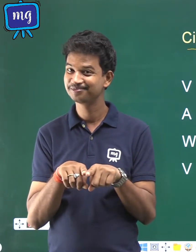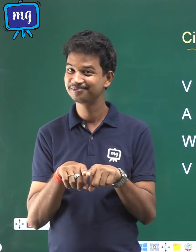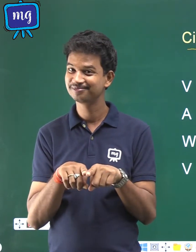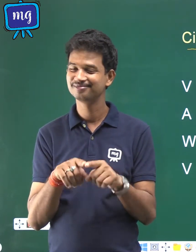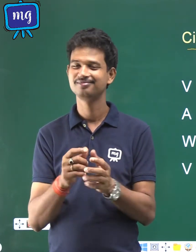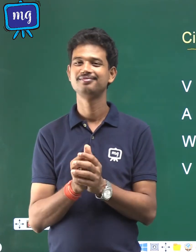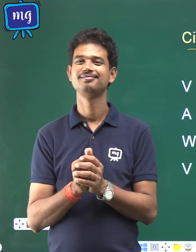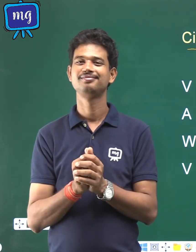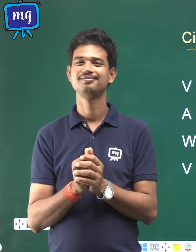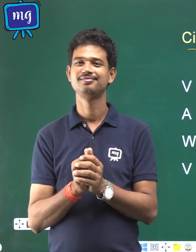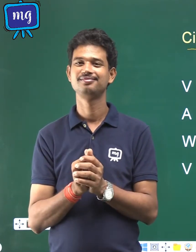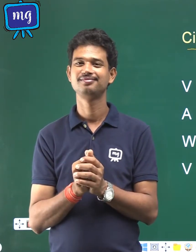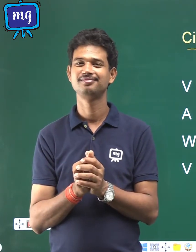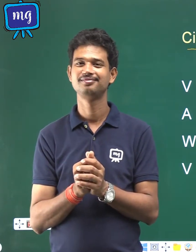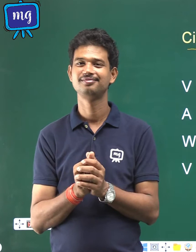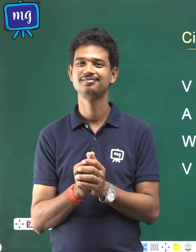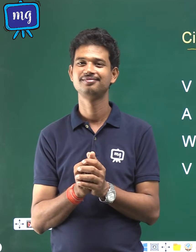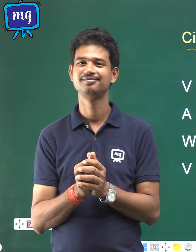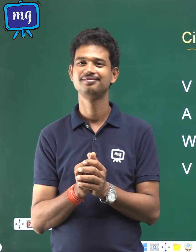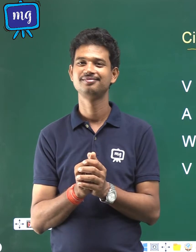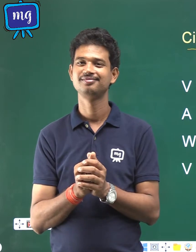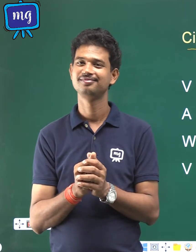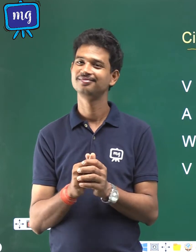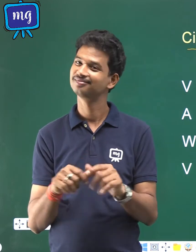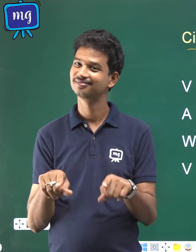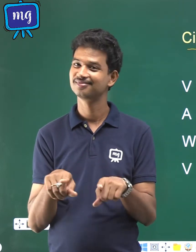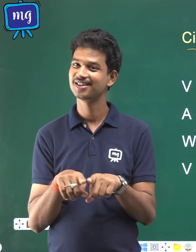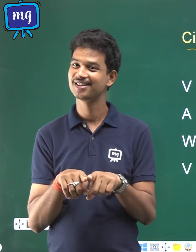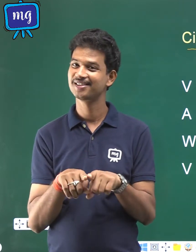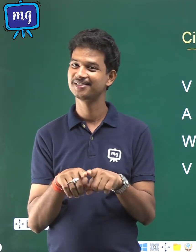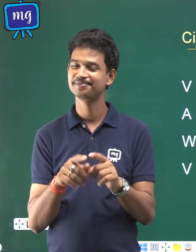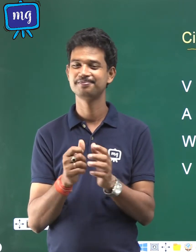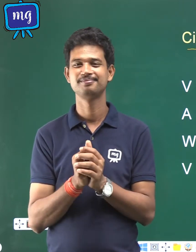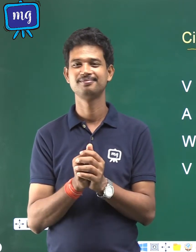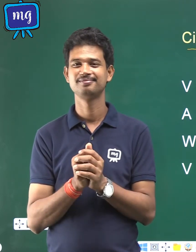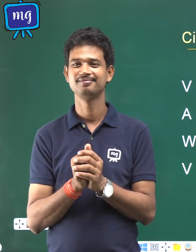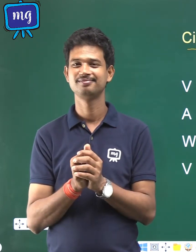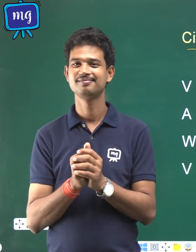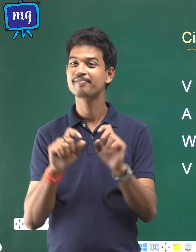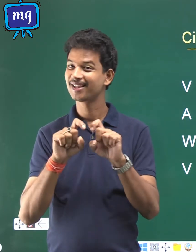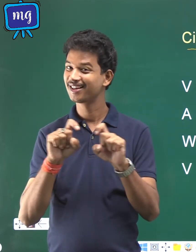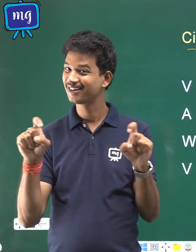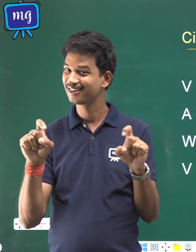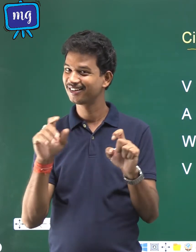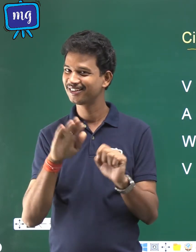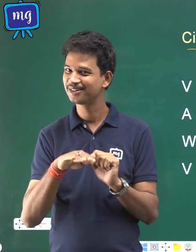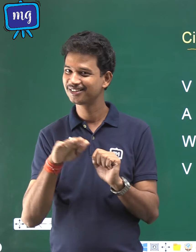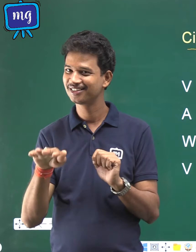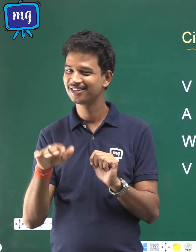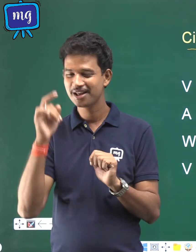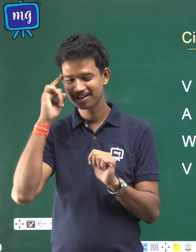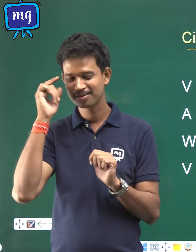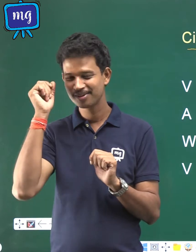किया. कैपिटल U को हमने सर्कल किया. क्लियर बच्चों? समझ